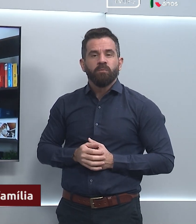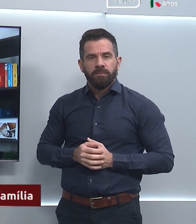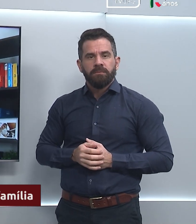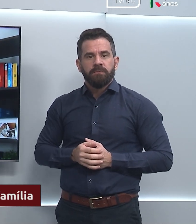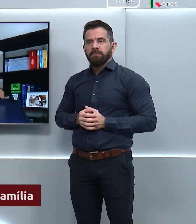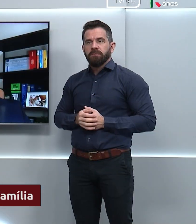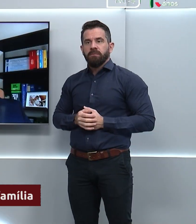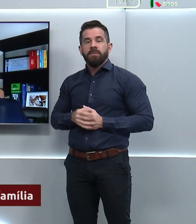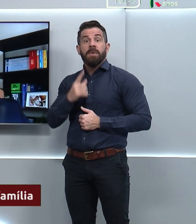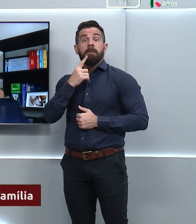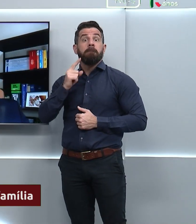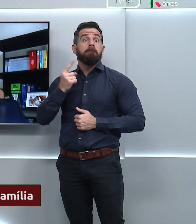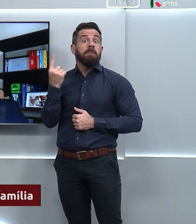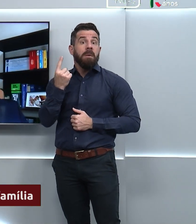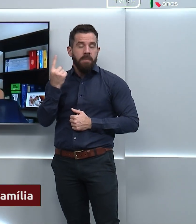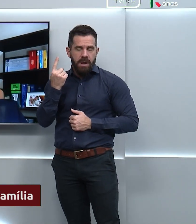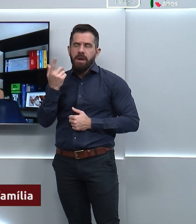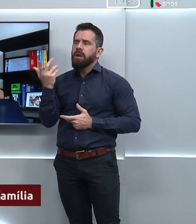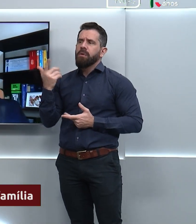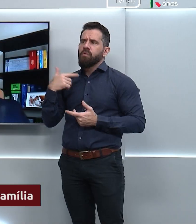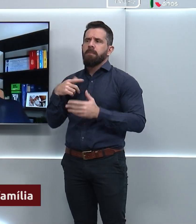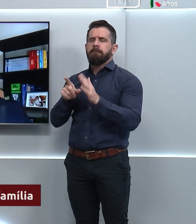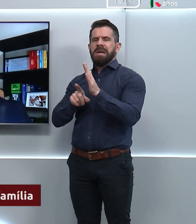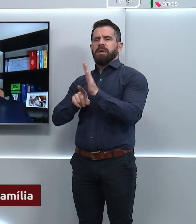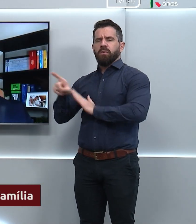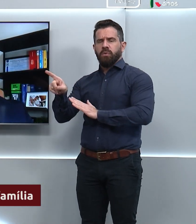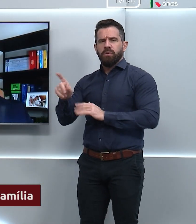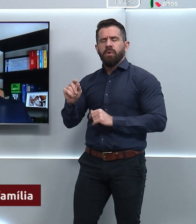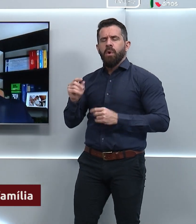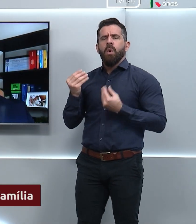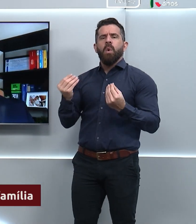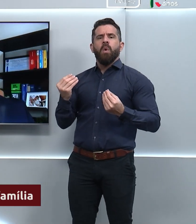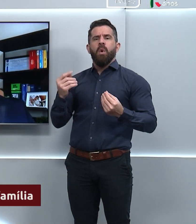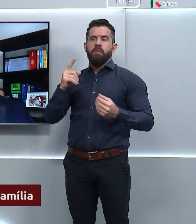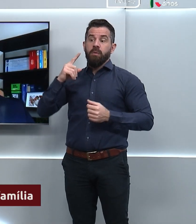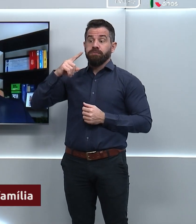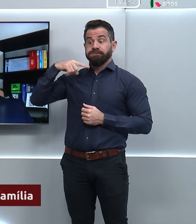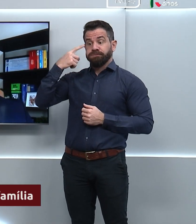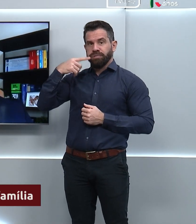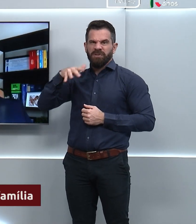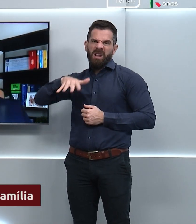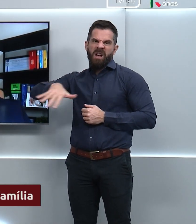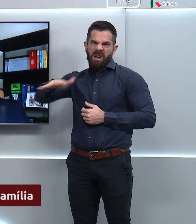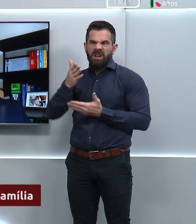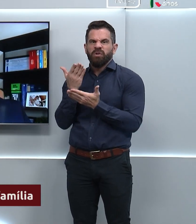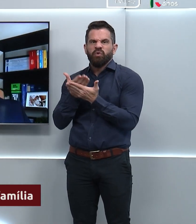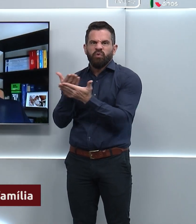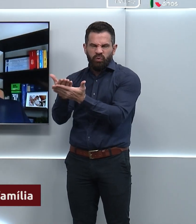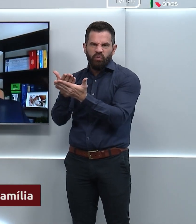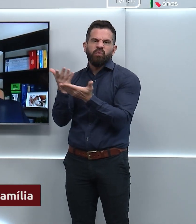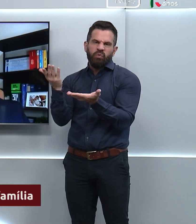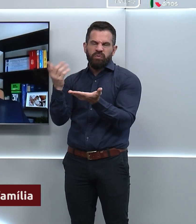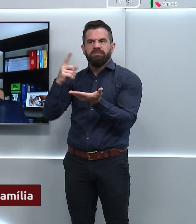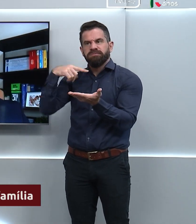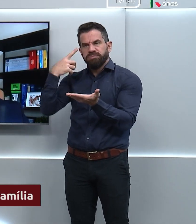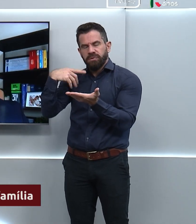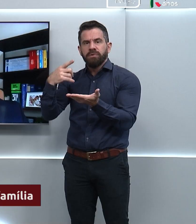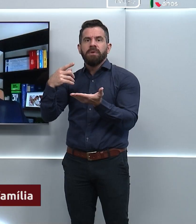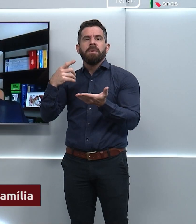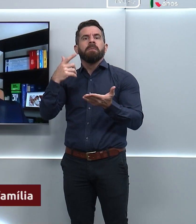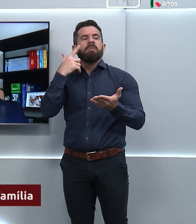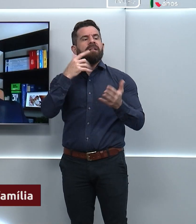gente começar, como que o direito da família tem acompanhado essas transformações? A gente sabe que, se a gente pensar nas últimas